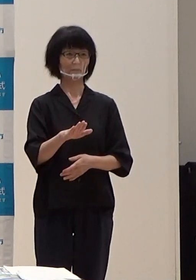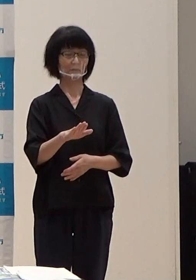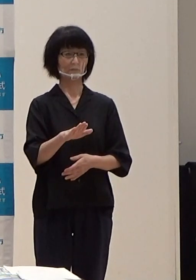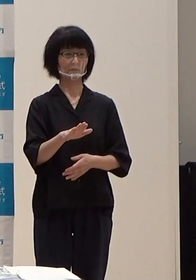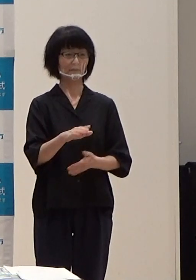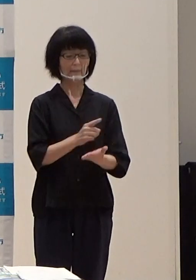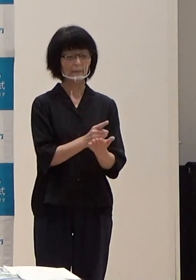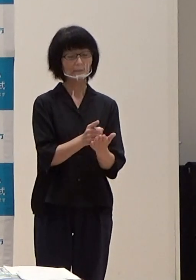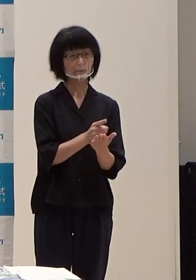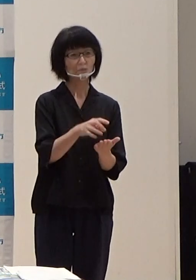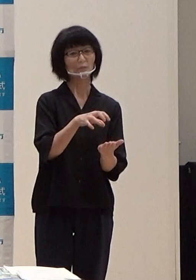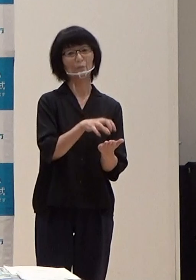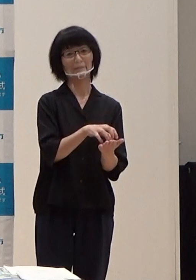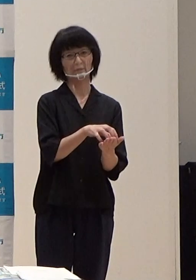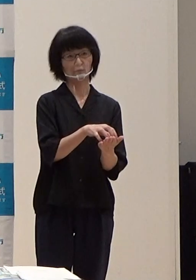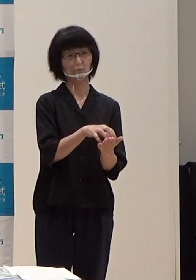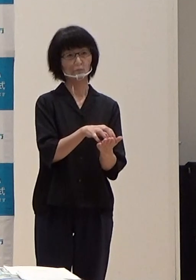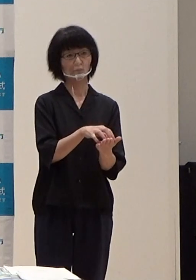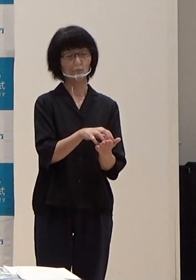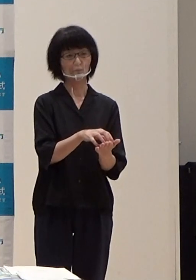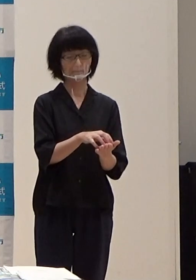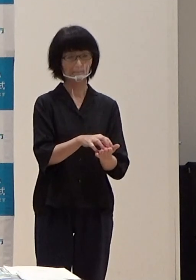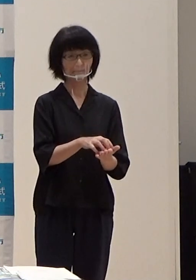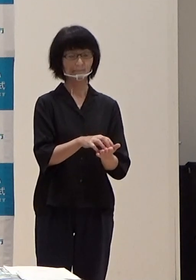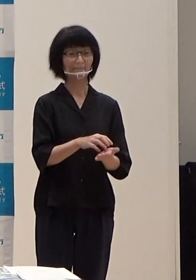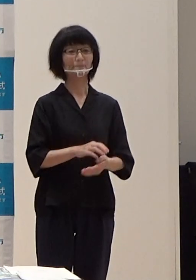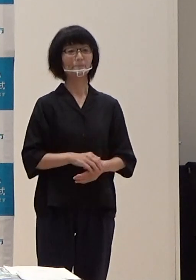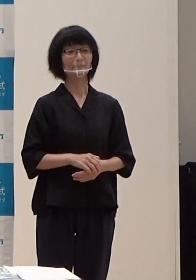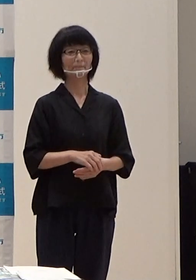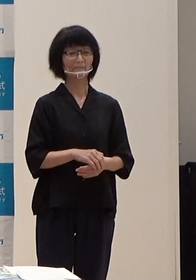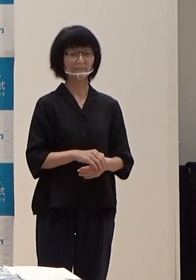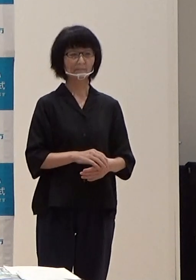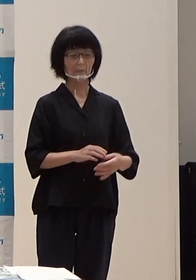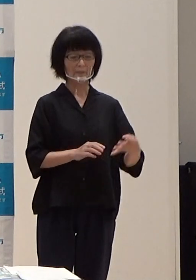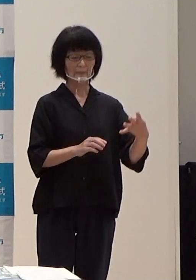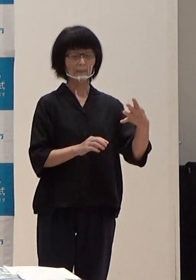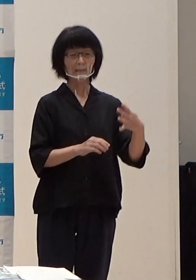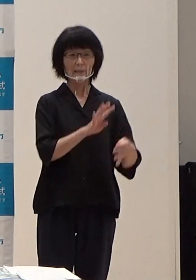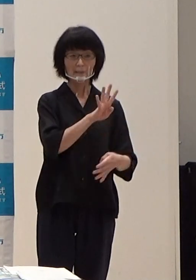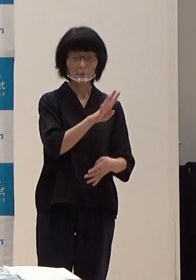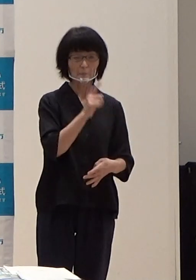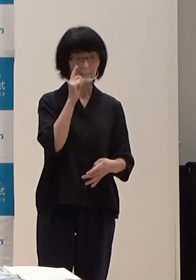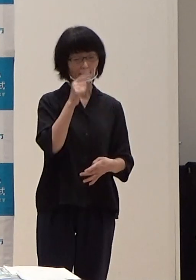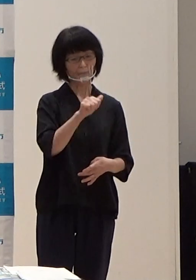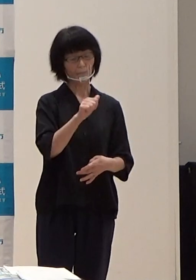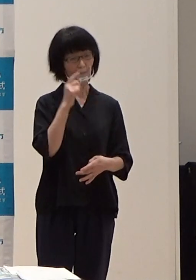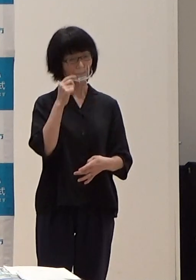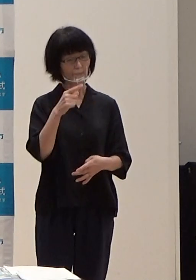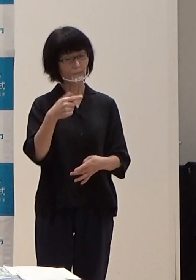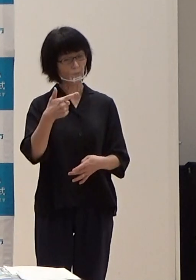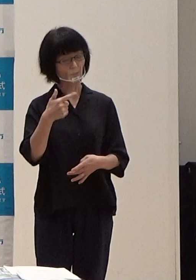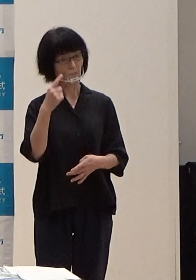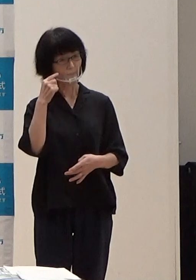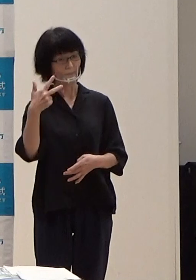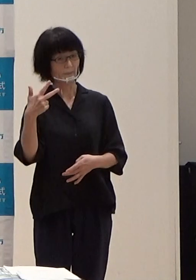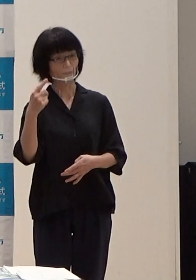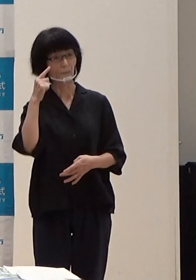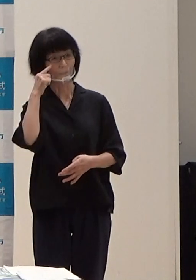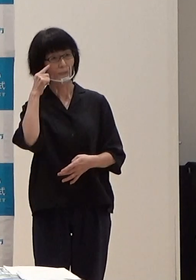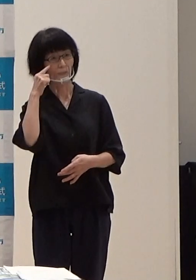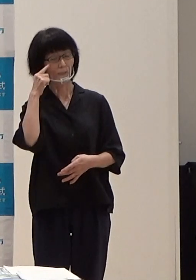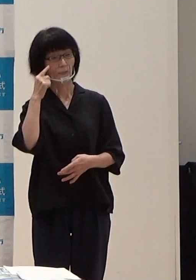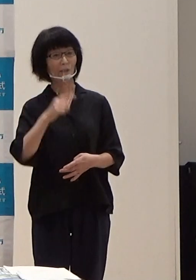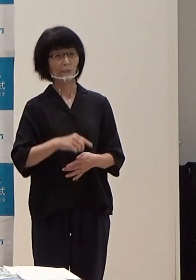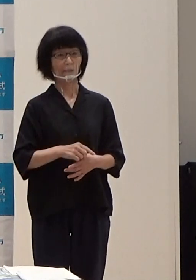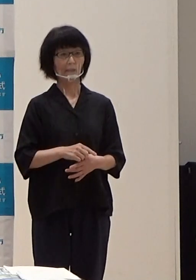地図にありますように4番目5番目6番目7番目の丸の